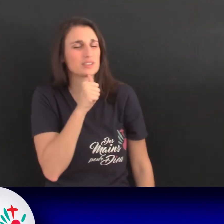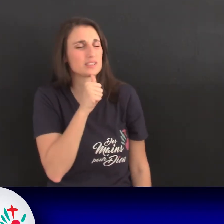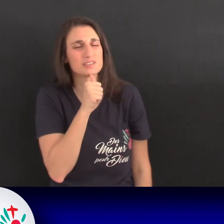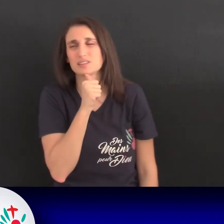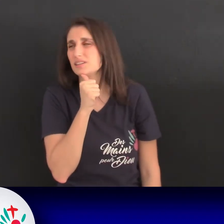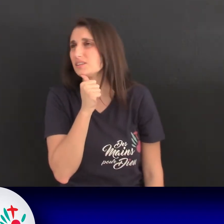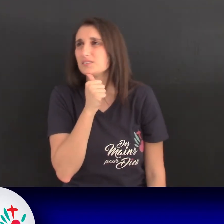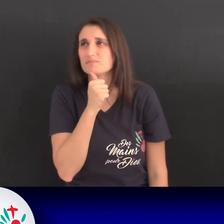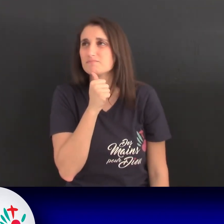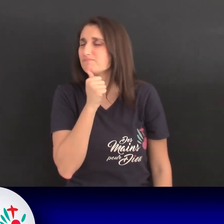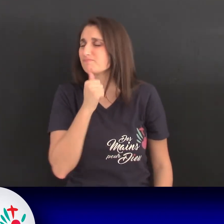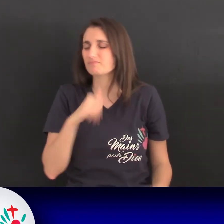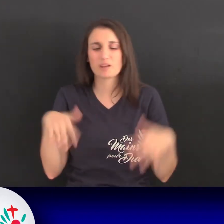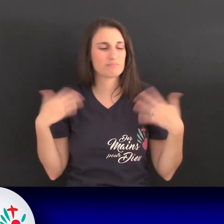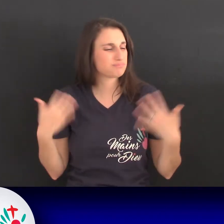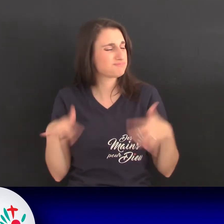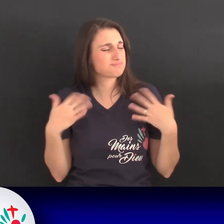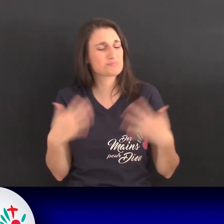saurais